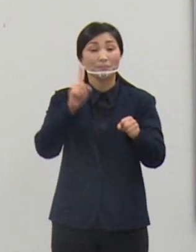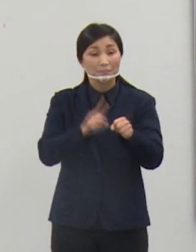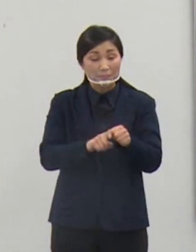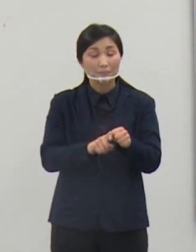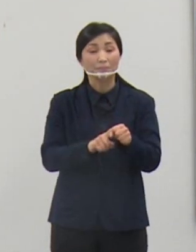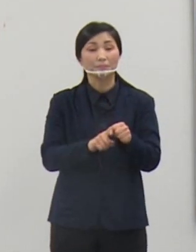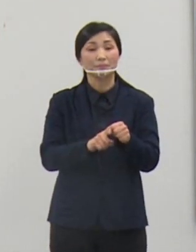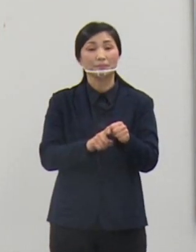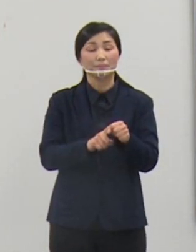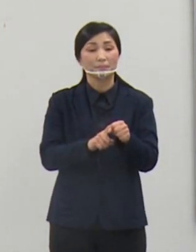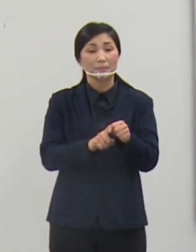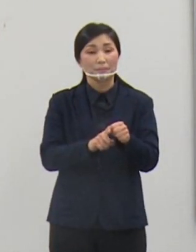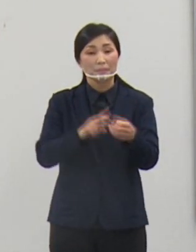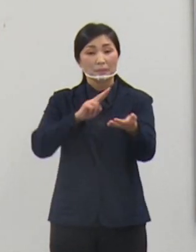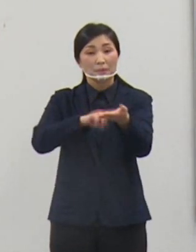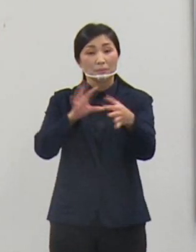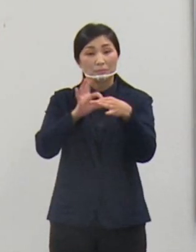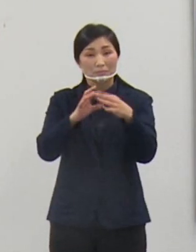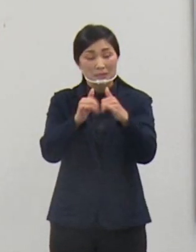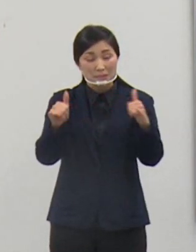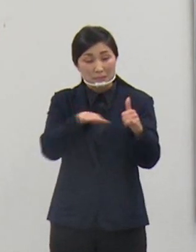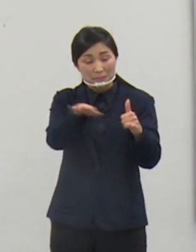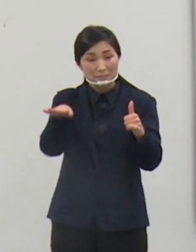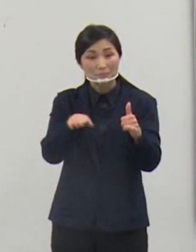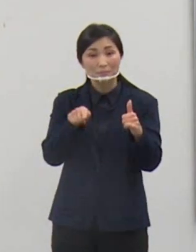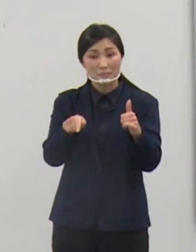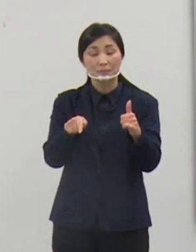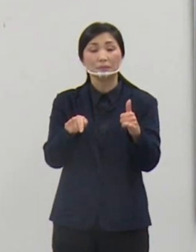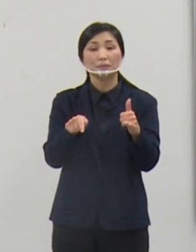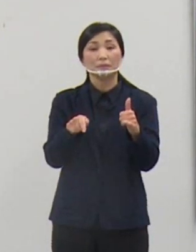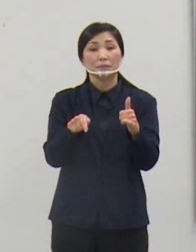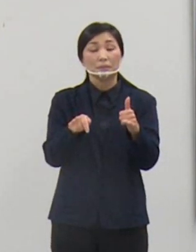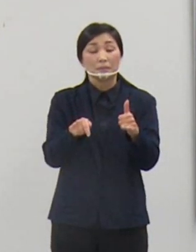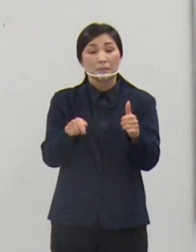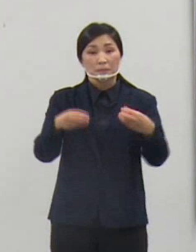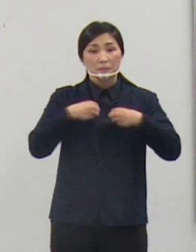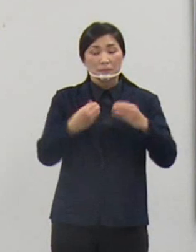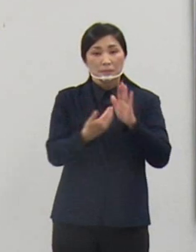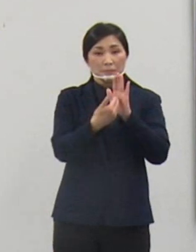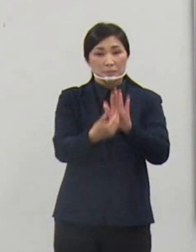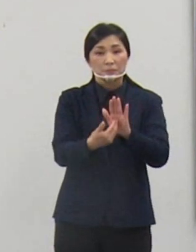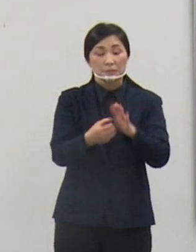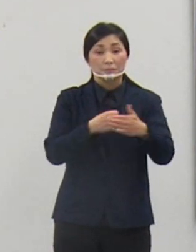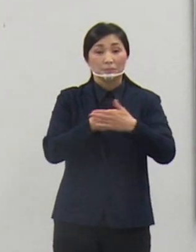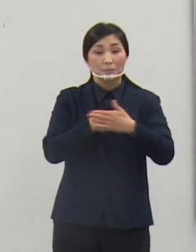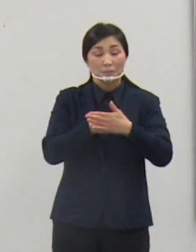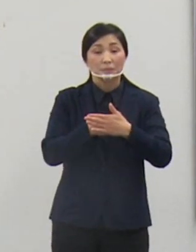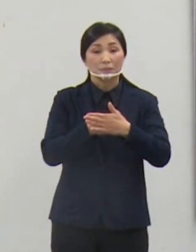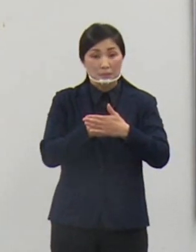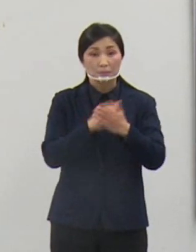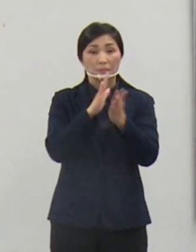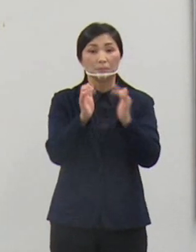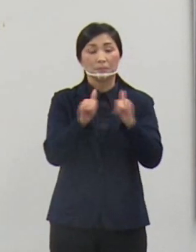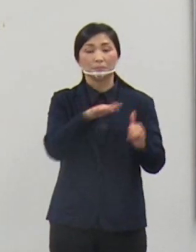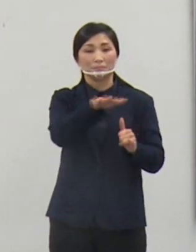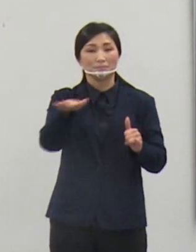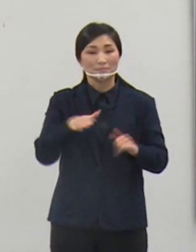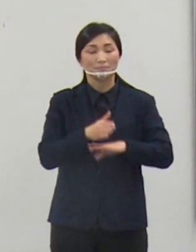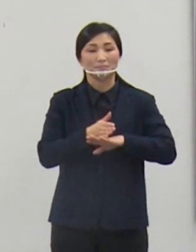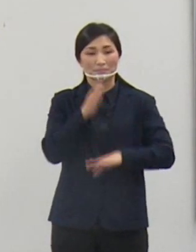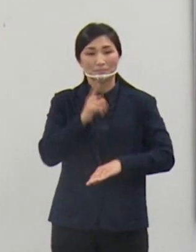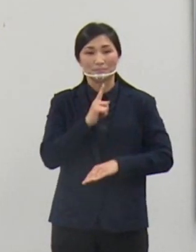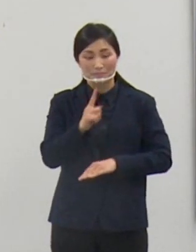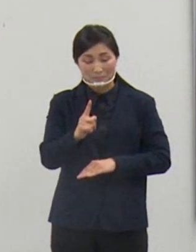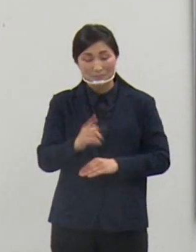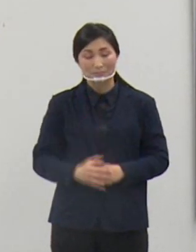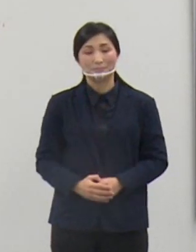していただいております医療従事者の皆様に、そして感染防止にご協力いただいている県民の皆様方に改めて感謝を申し上げ